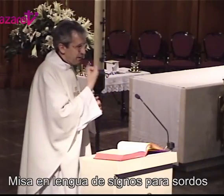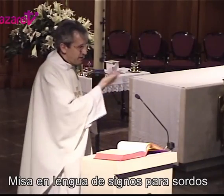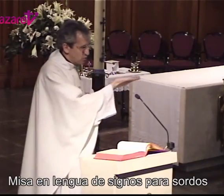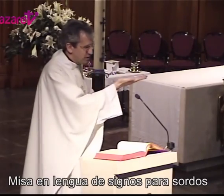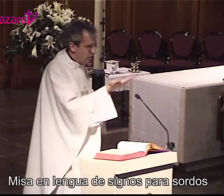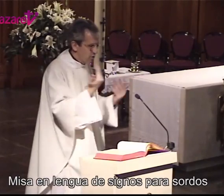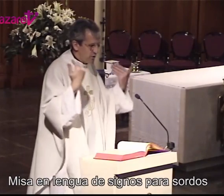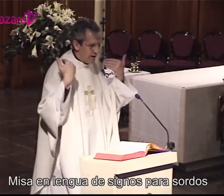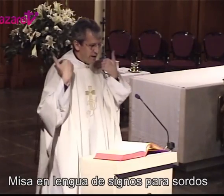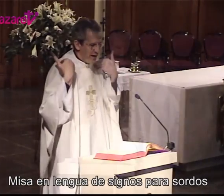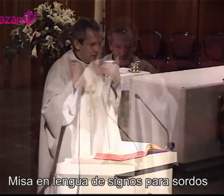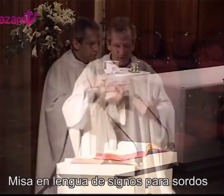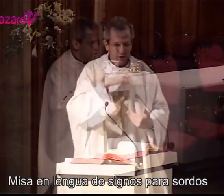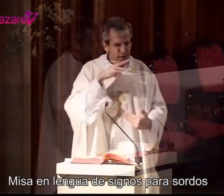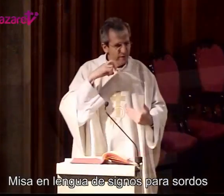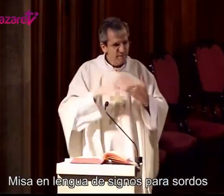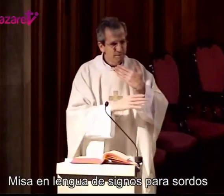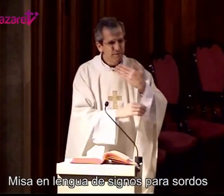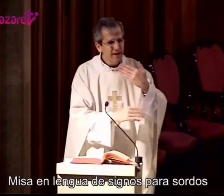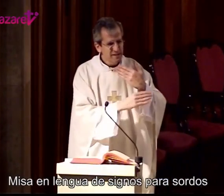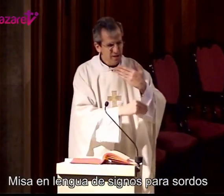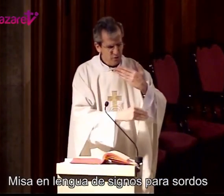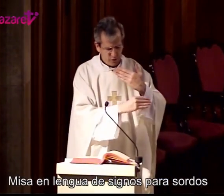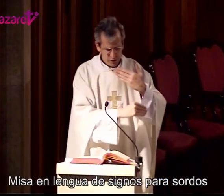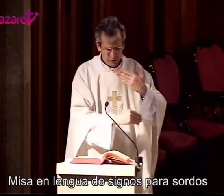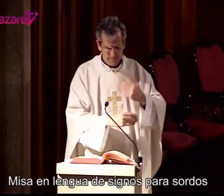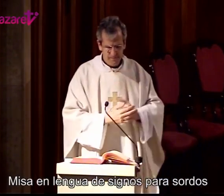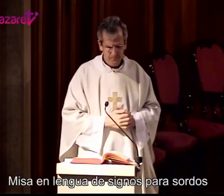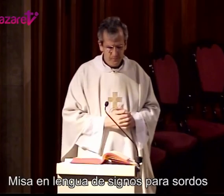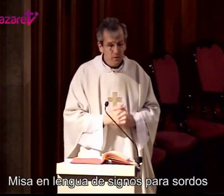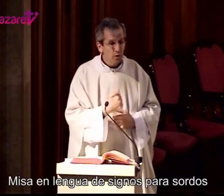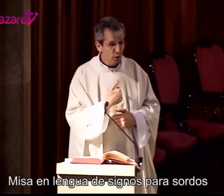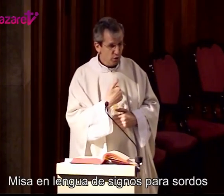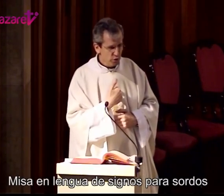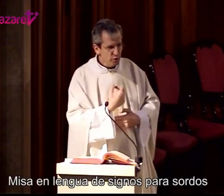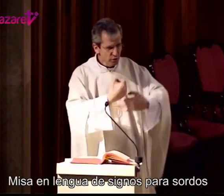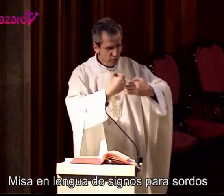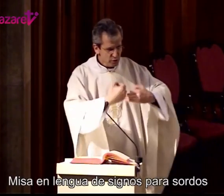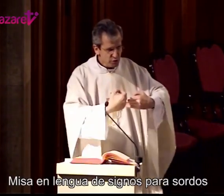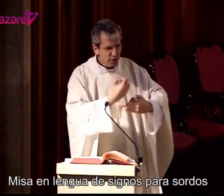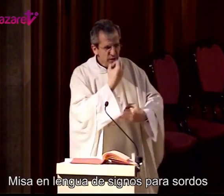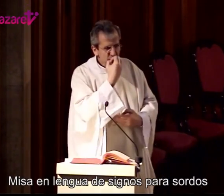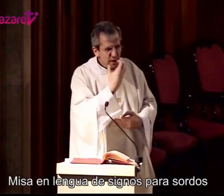Jesús dijo a los fariseos: yo soy el